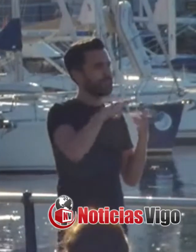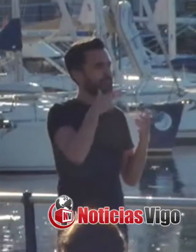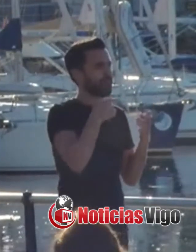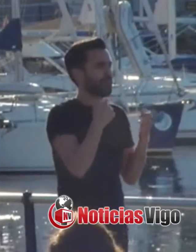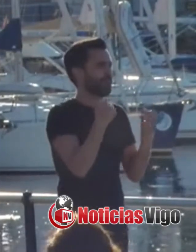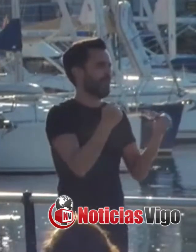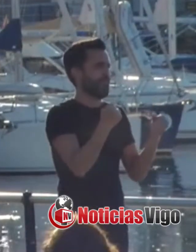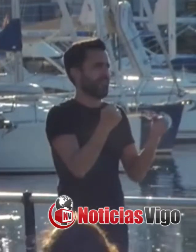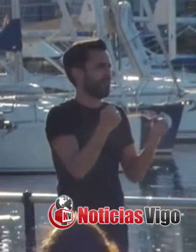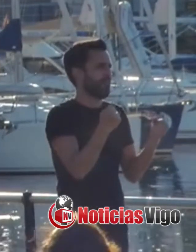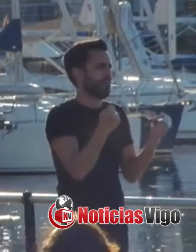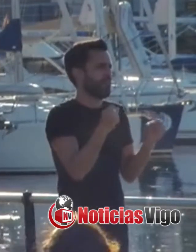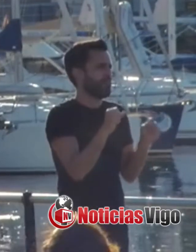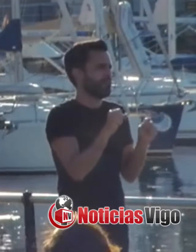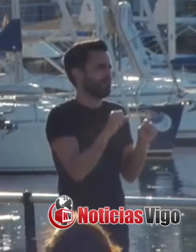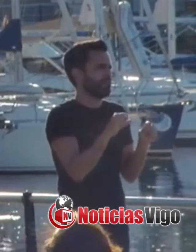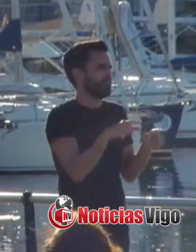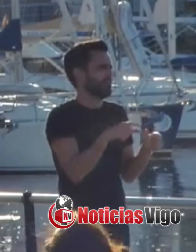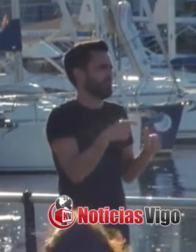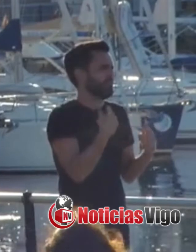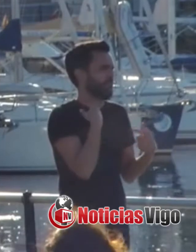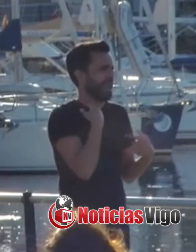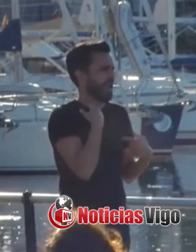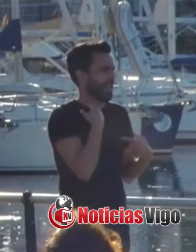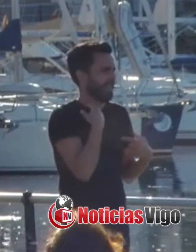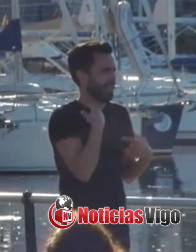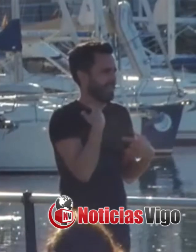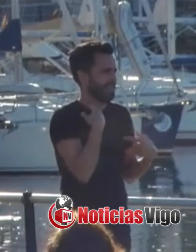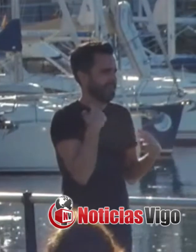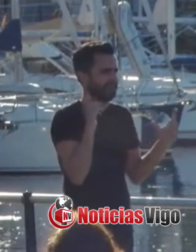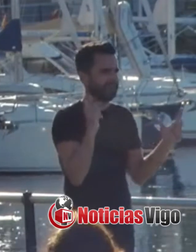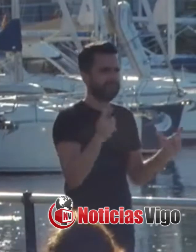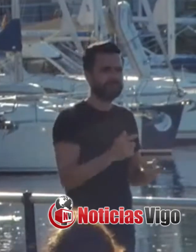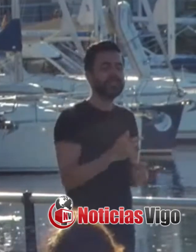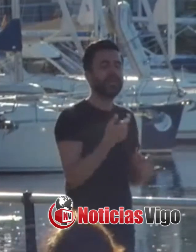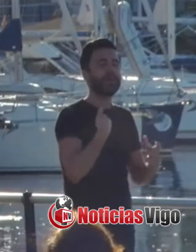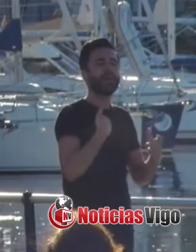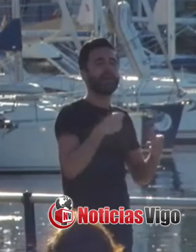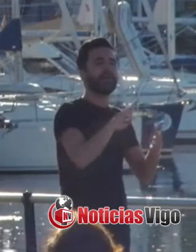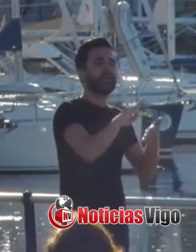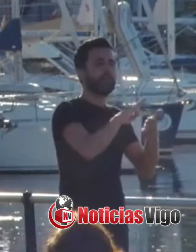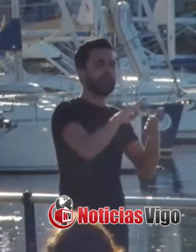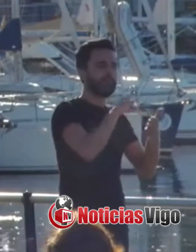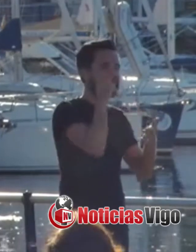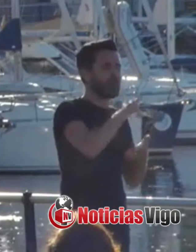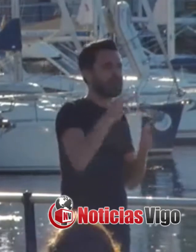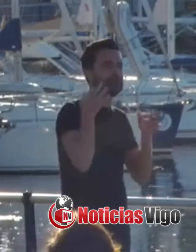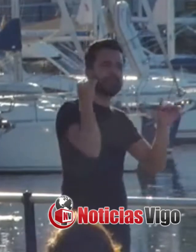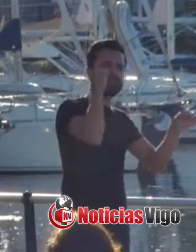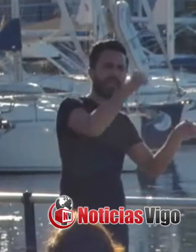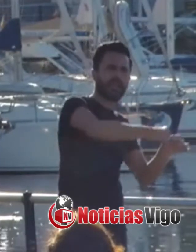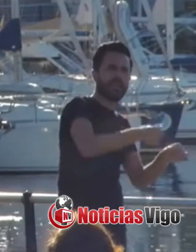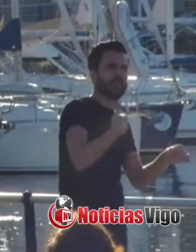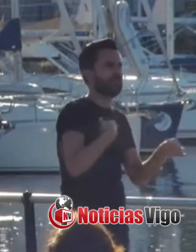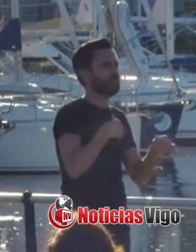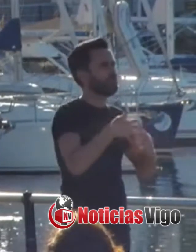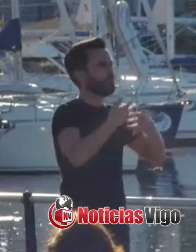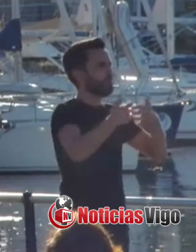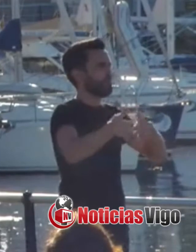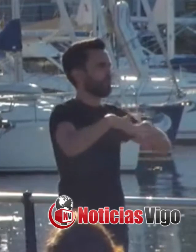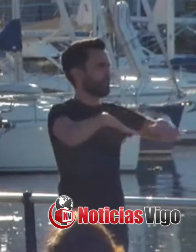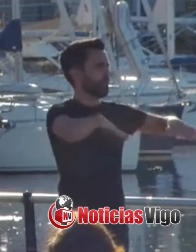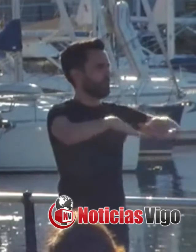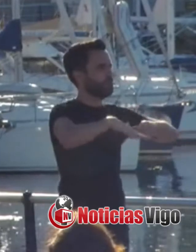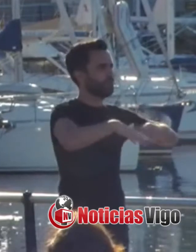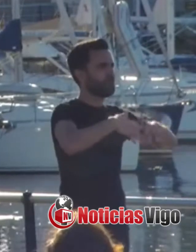fuelle. Vigo sempre foi o motor industrial de Galiza. Vigo sempre foi unha